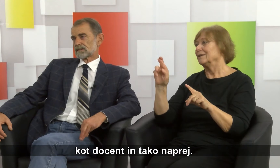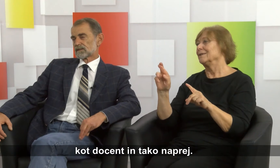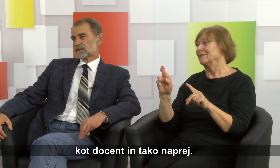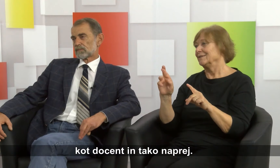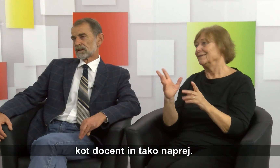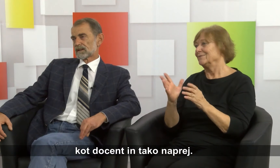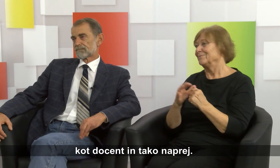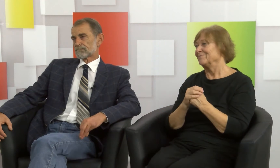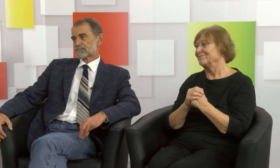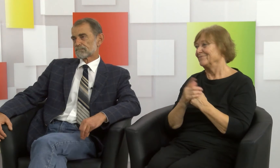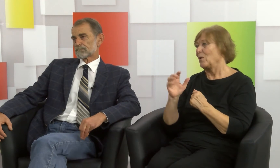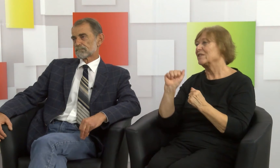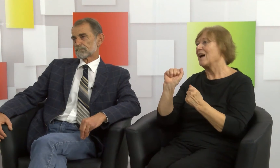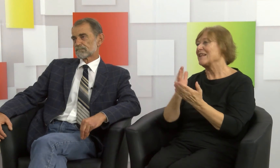tako naprej.